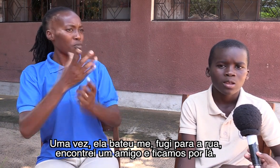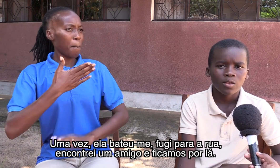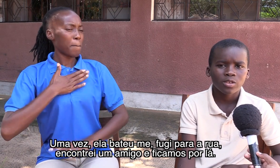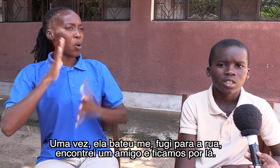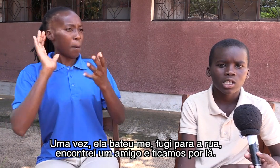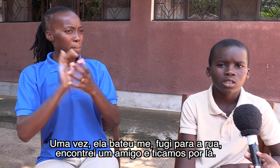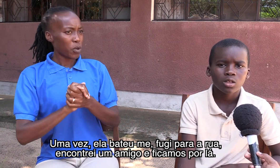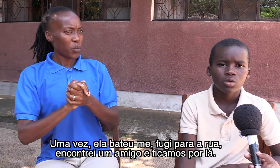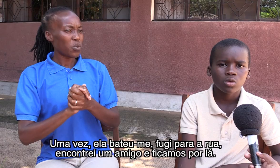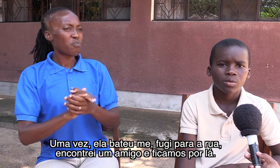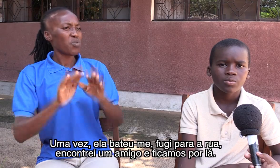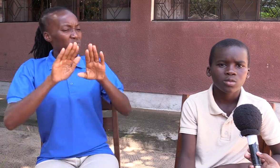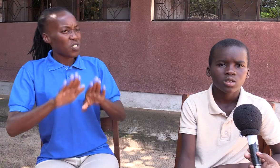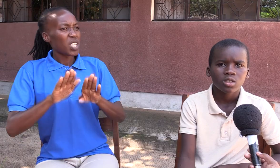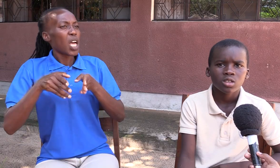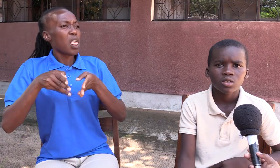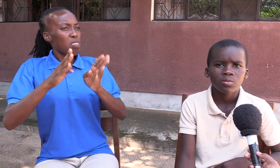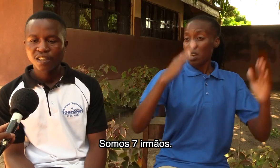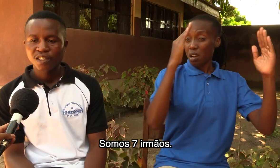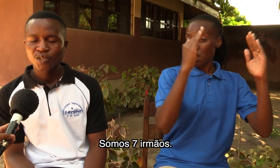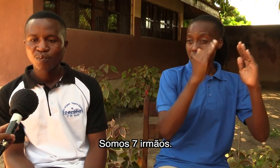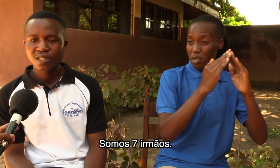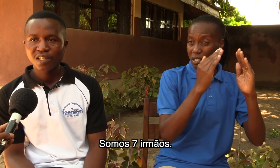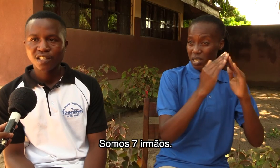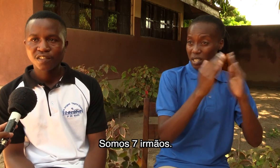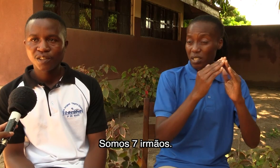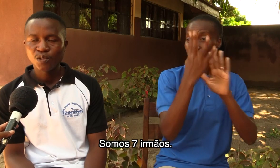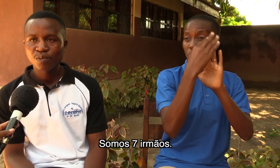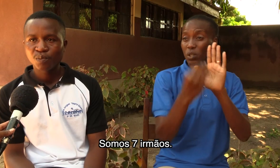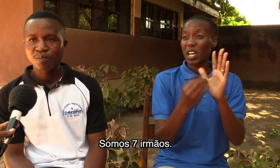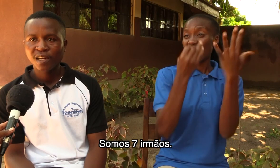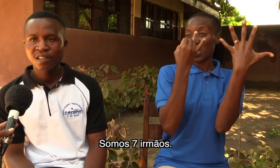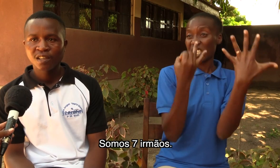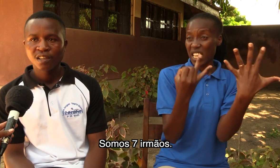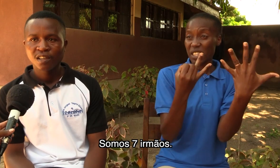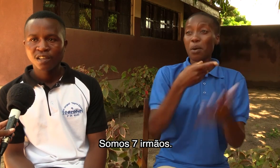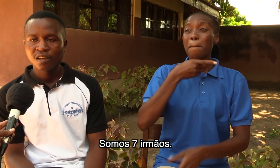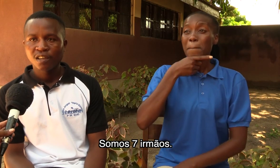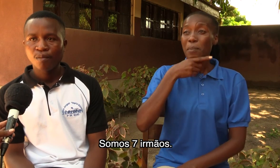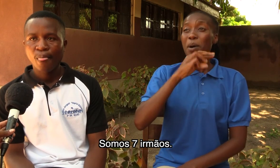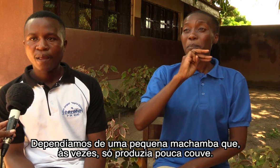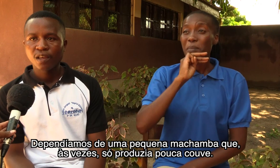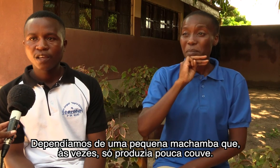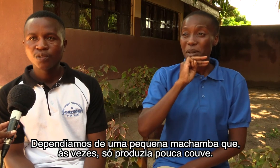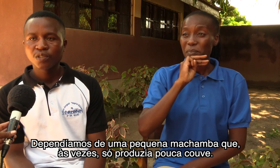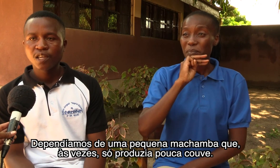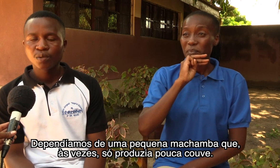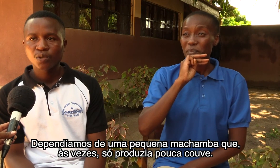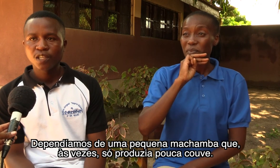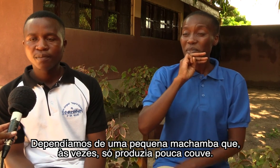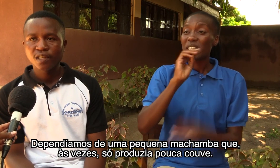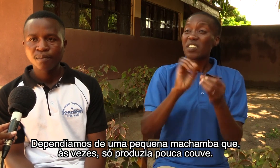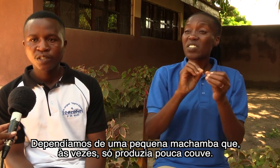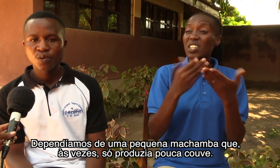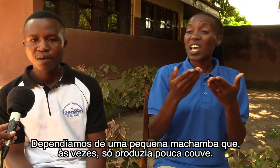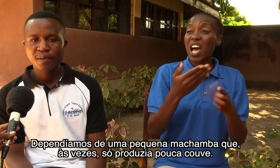e fiquei lá na rua. Somos sete filhos do mesmo pai e no tempo